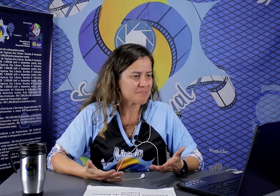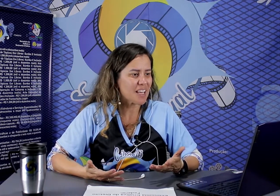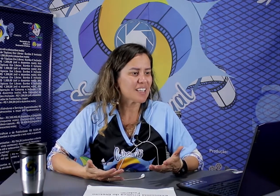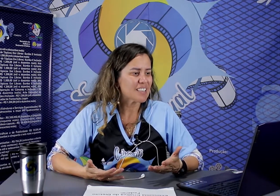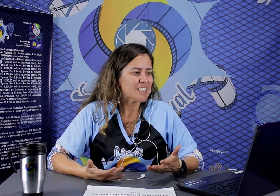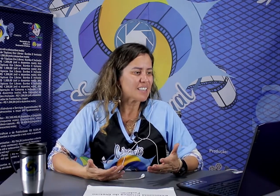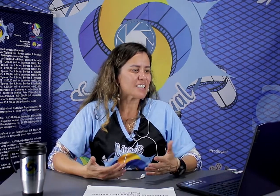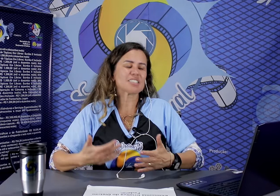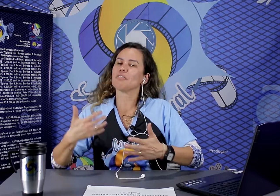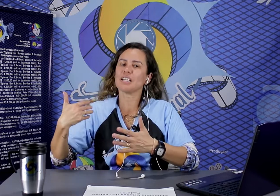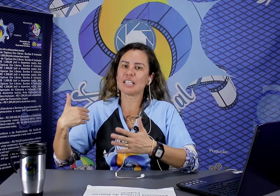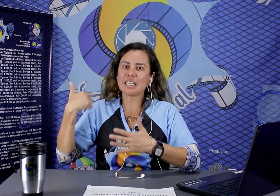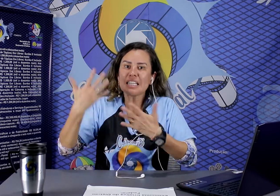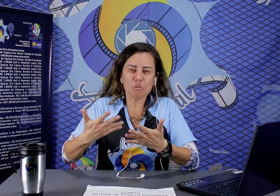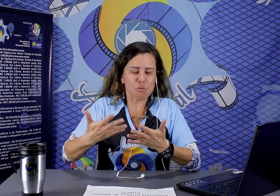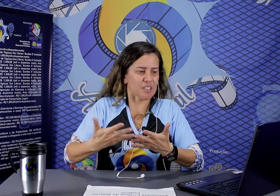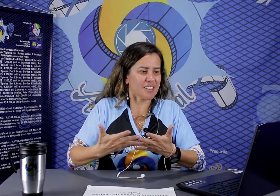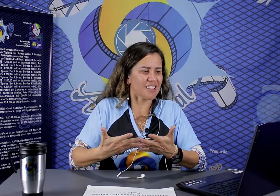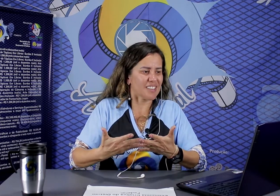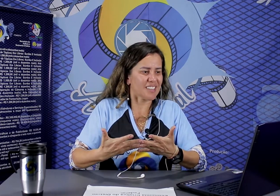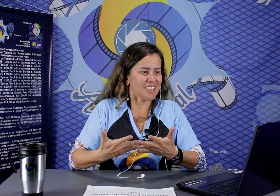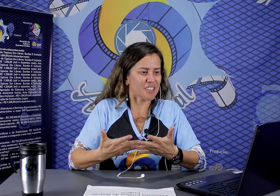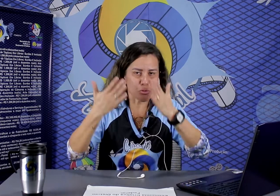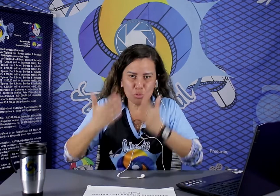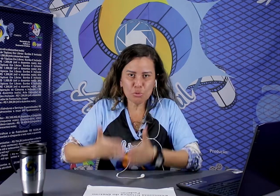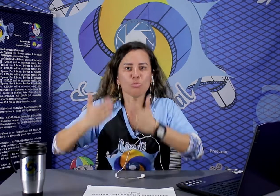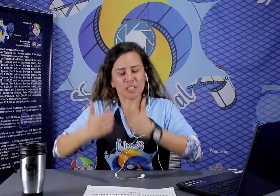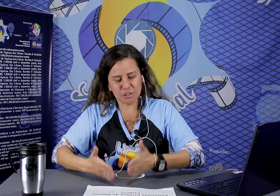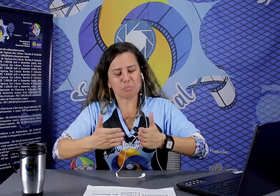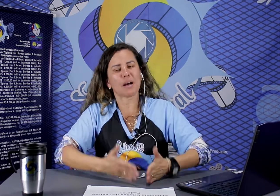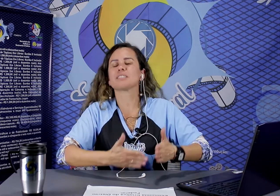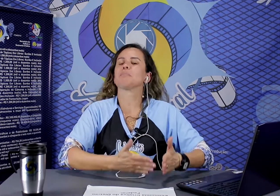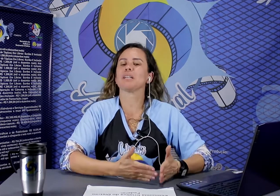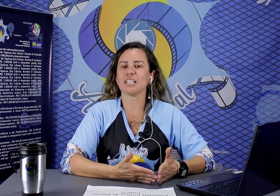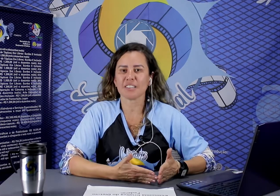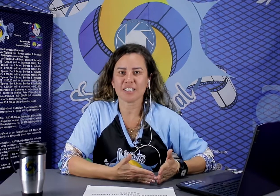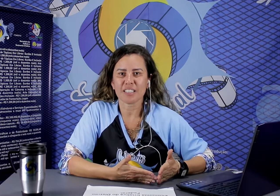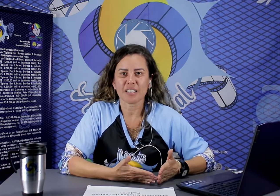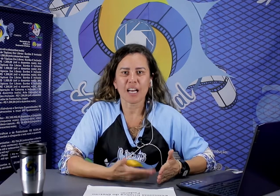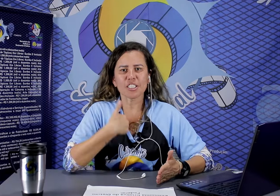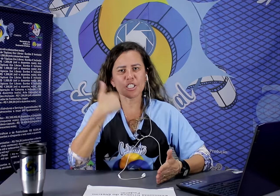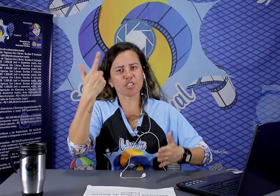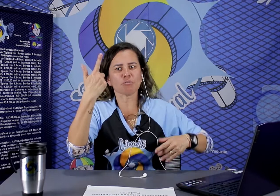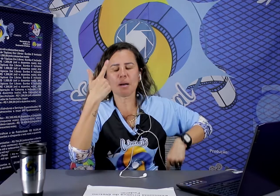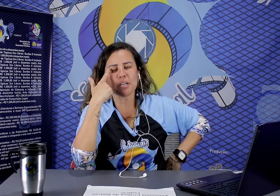Né? Então, você vê, língua, tudo isso passa pela língua. A gente nunca, a mãe